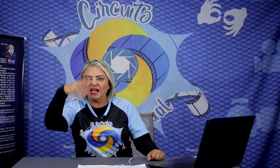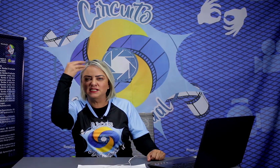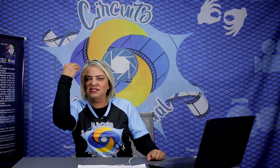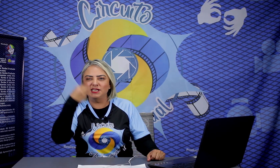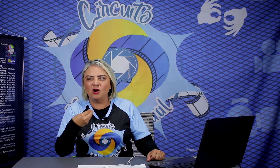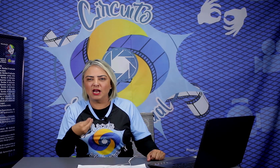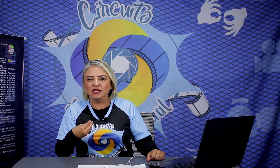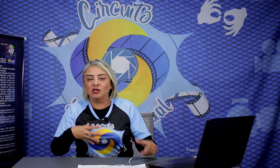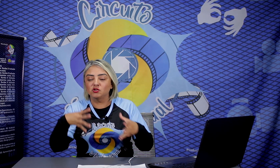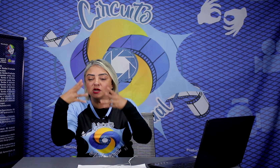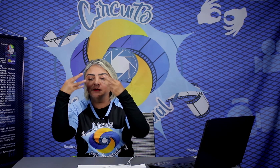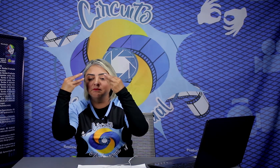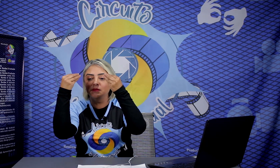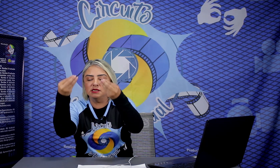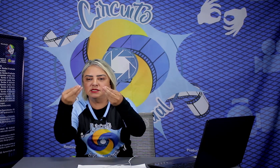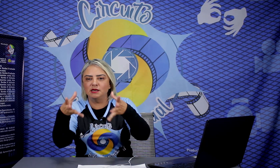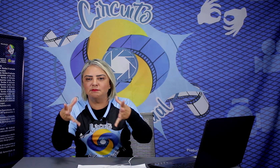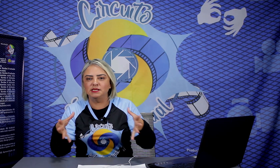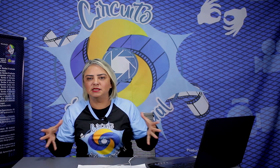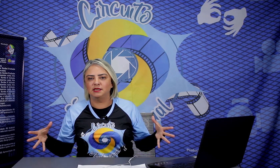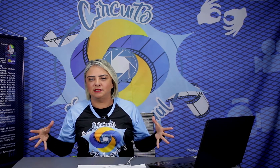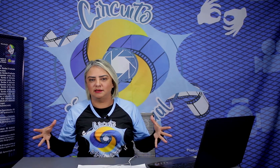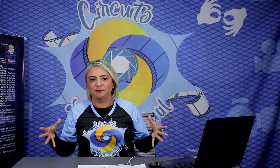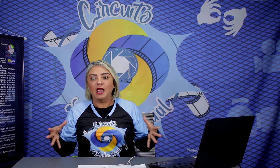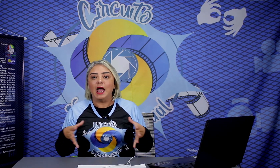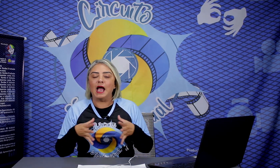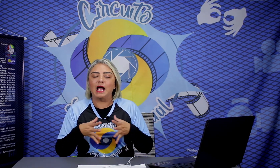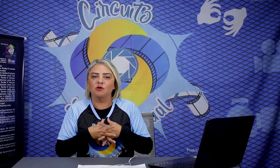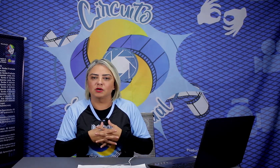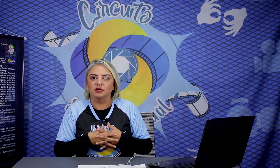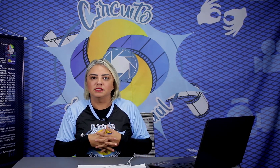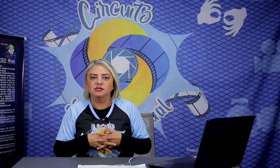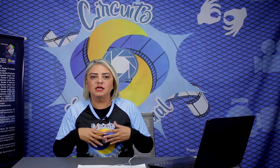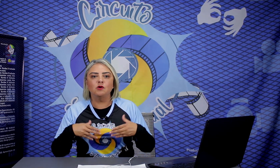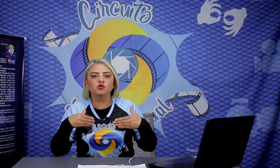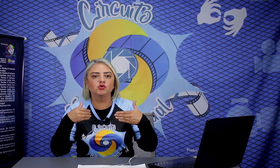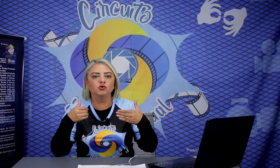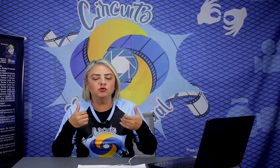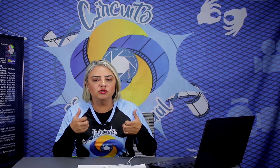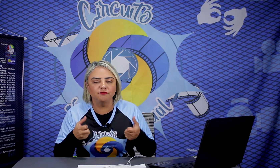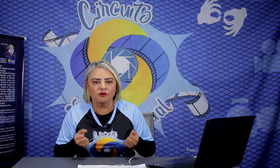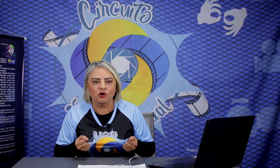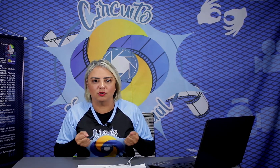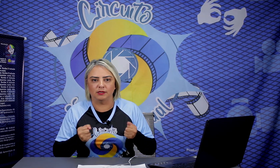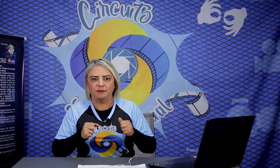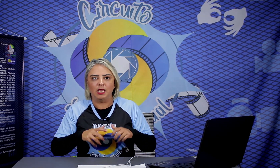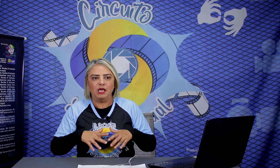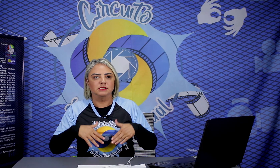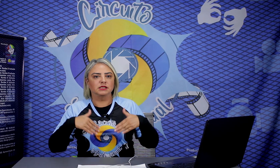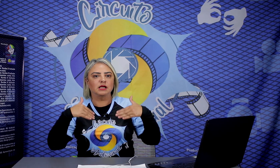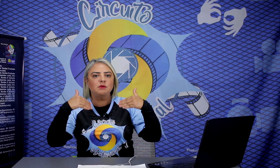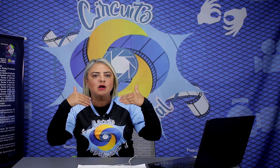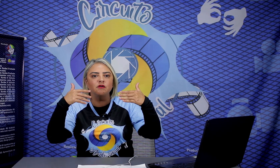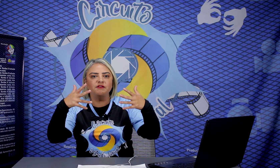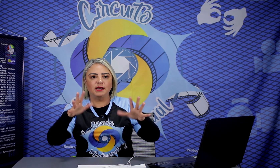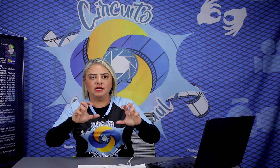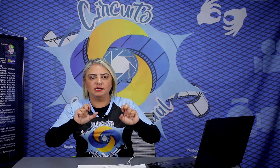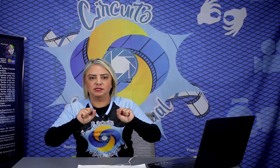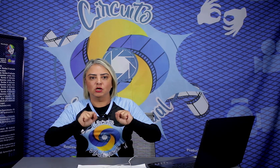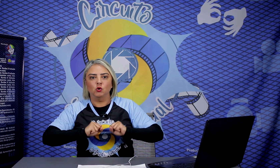nasci colada, eu sou irmã siamesa dele. Agora, se é um surdo de fora, você está numa conferência, o